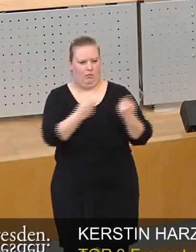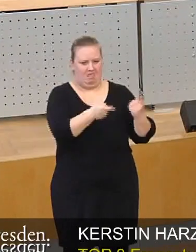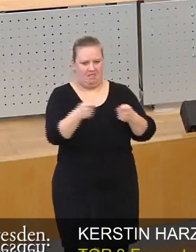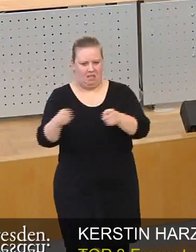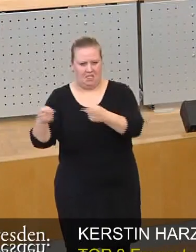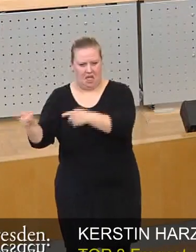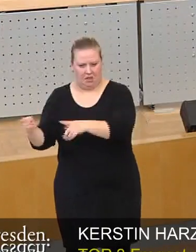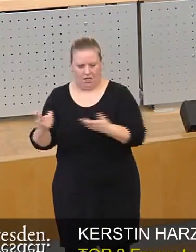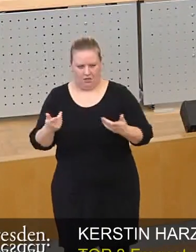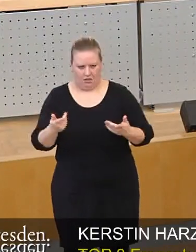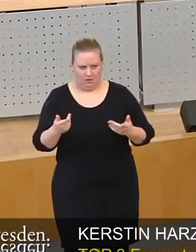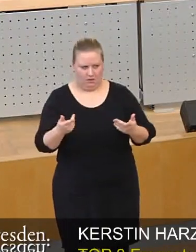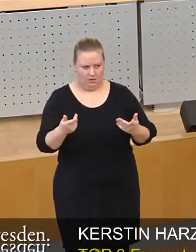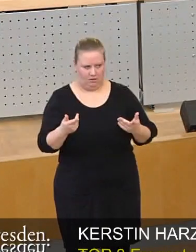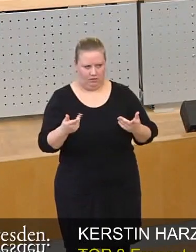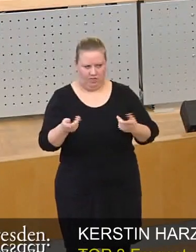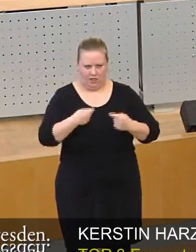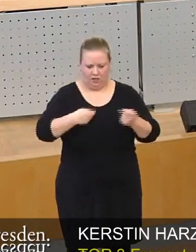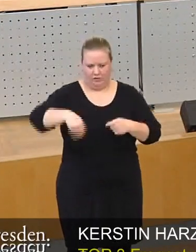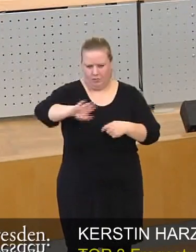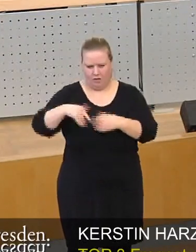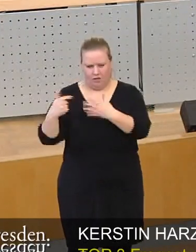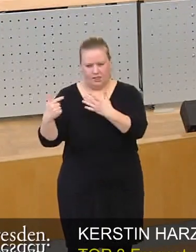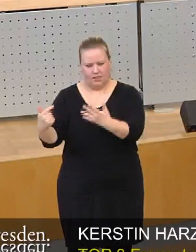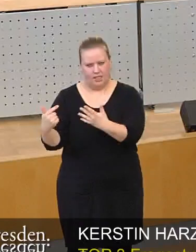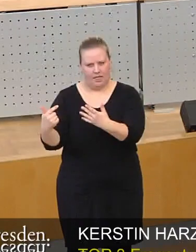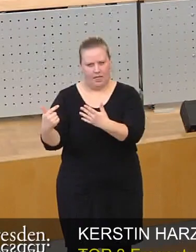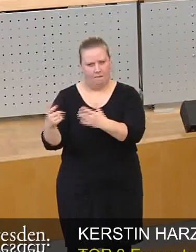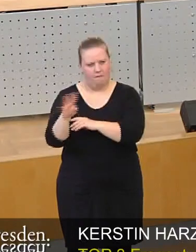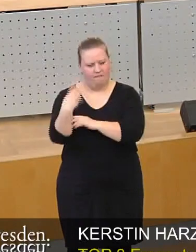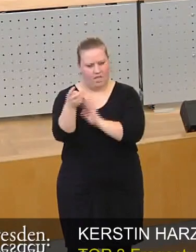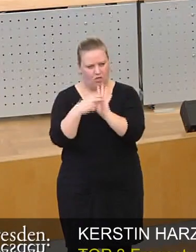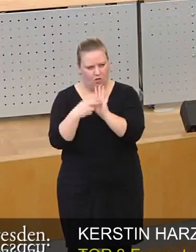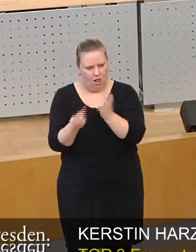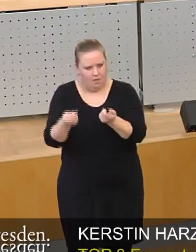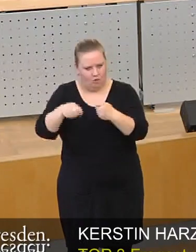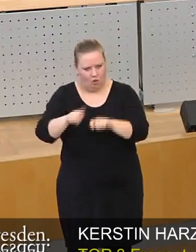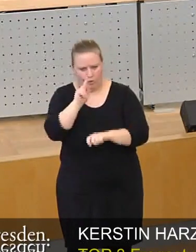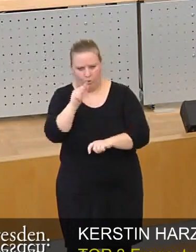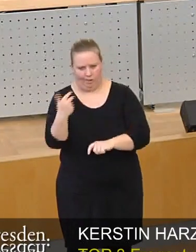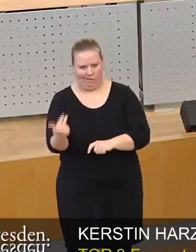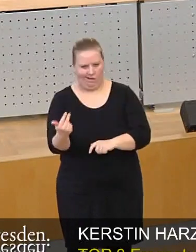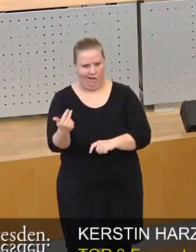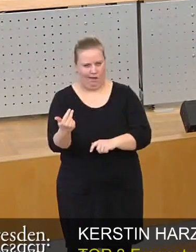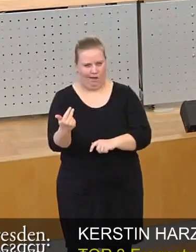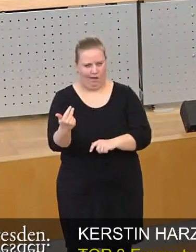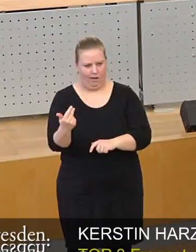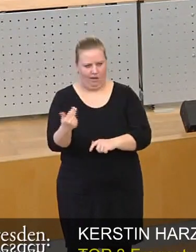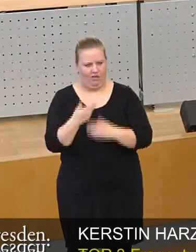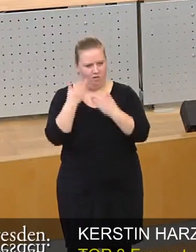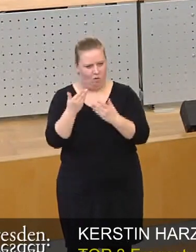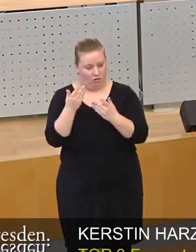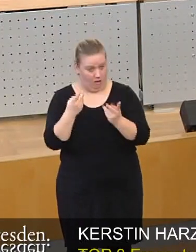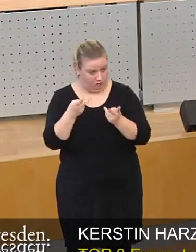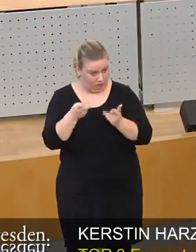Also da waren im Geschäftsbereich 7 4 Stellen beschlossen und nur 3 Stellen haben Sie jetzt